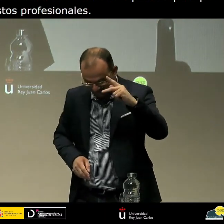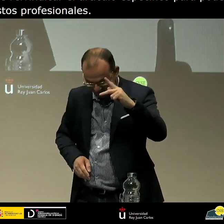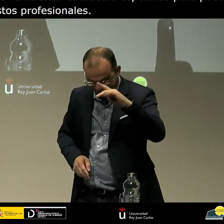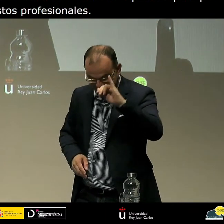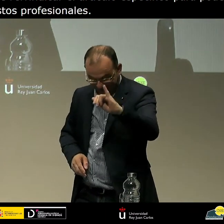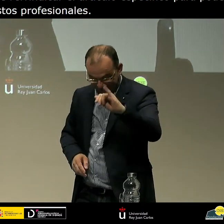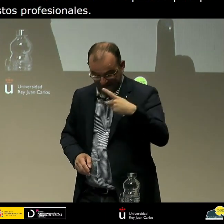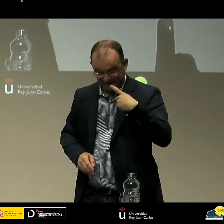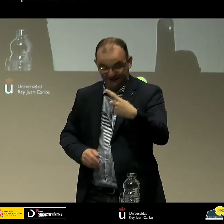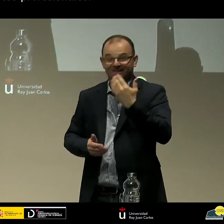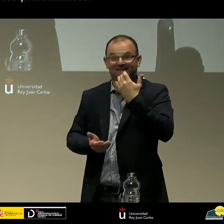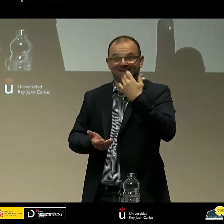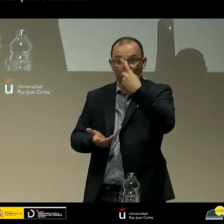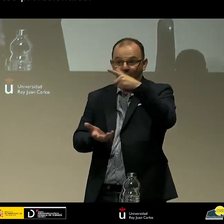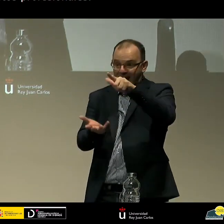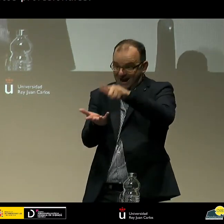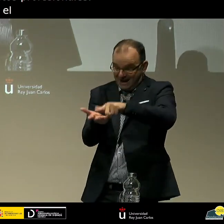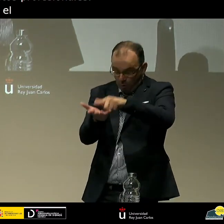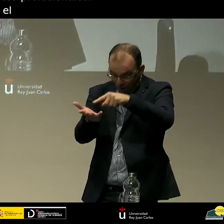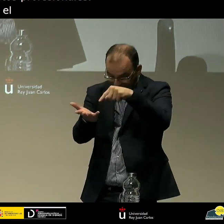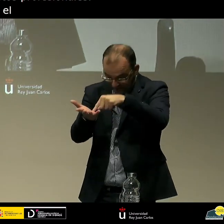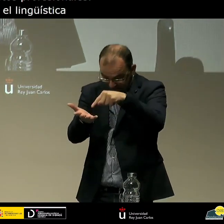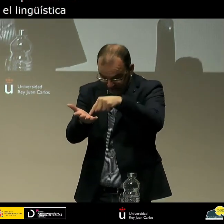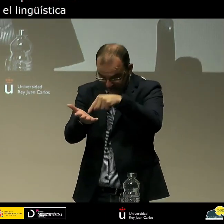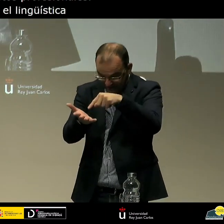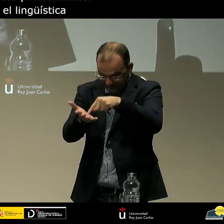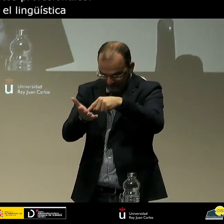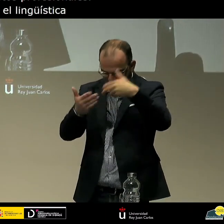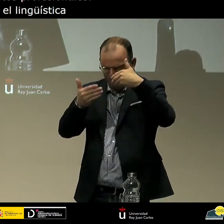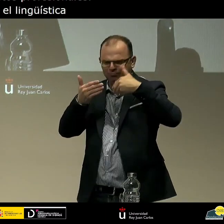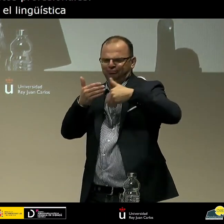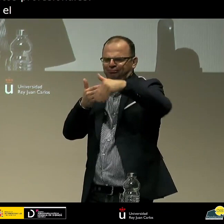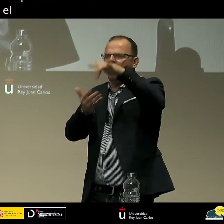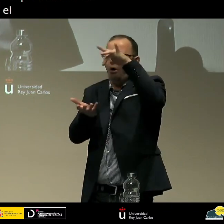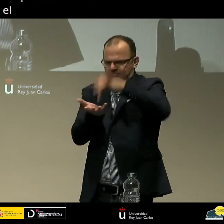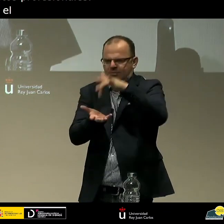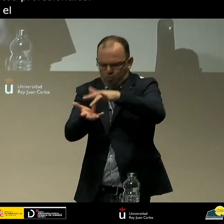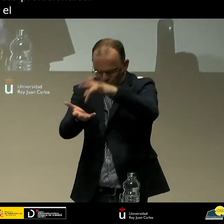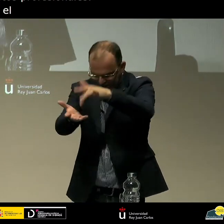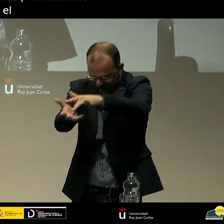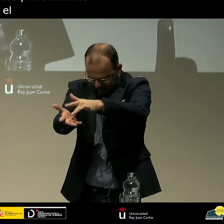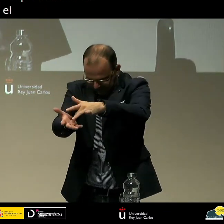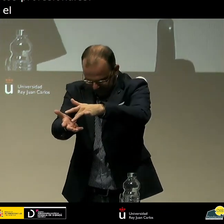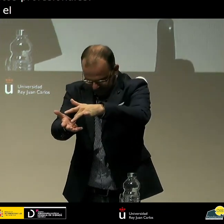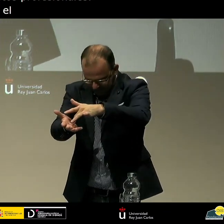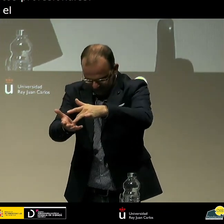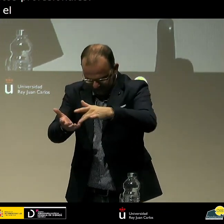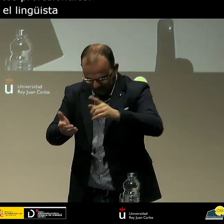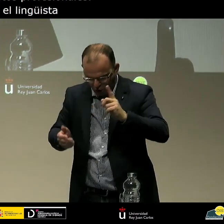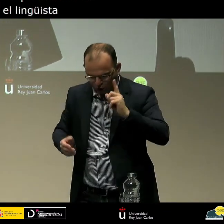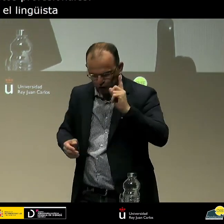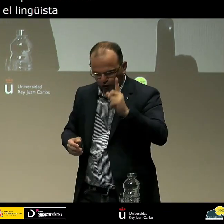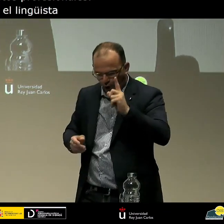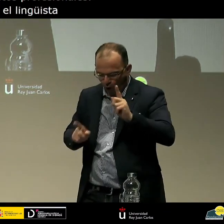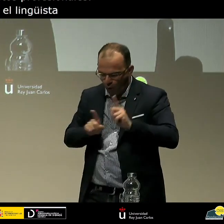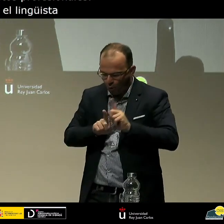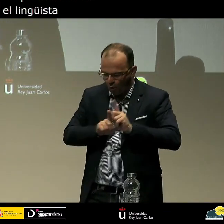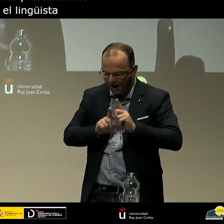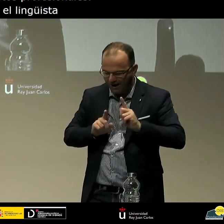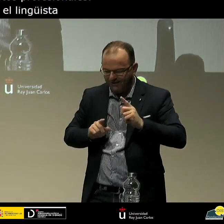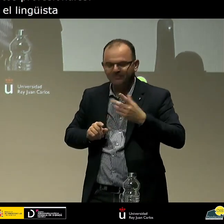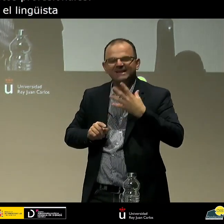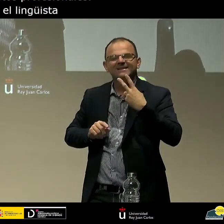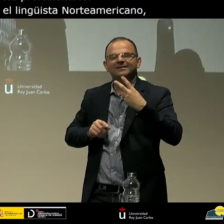Como decía el lingüista norteamericano Noam Chomsky, una lengua, más allá